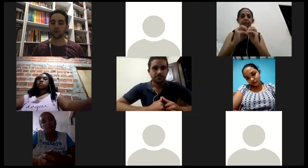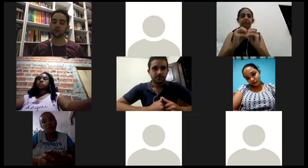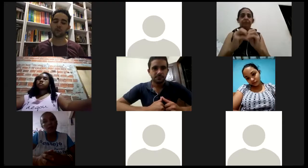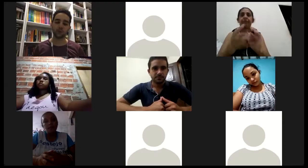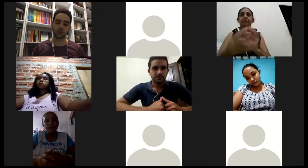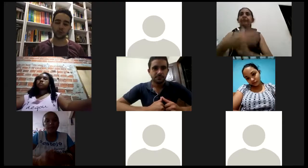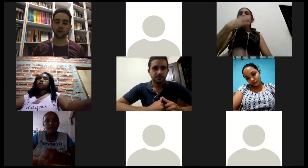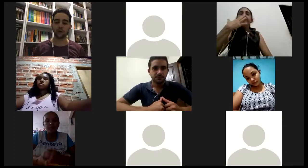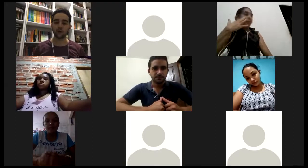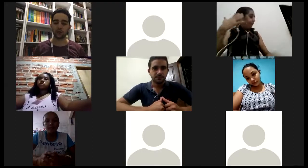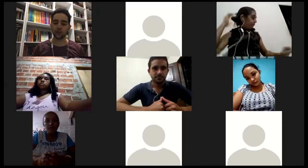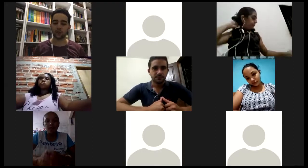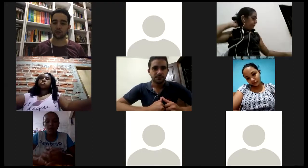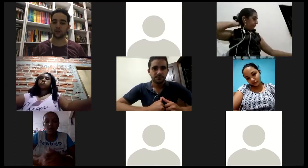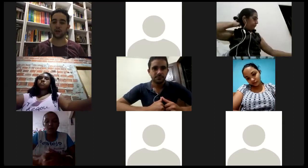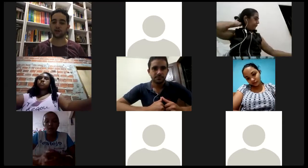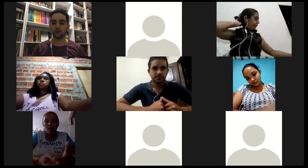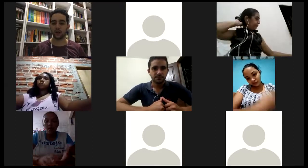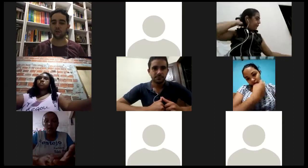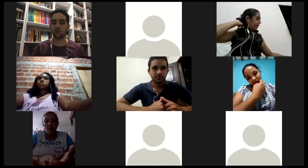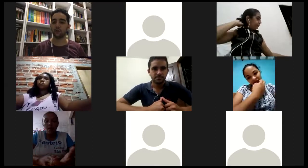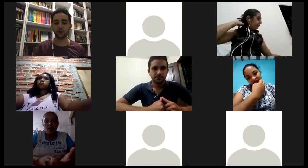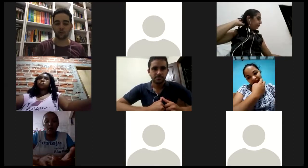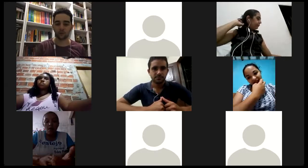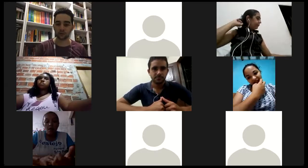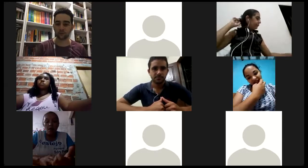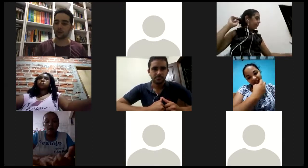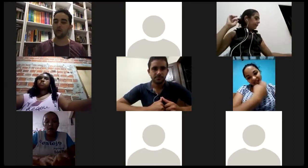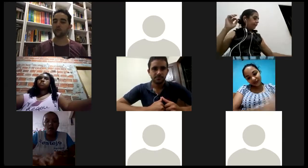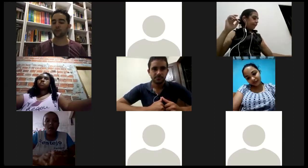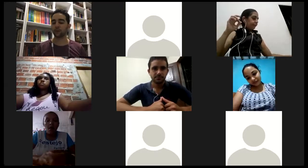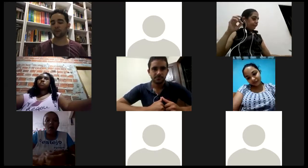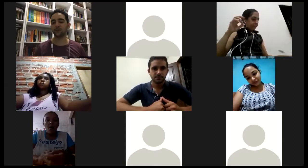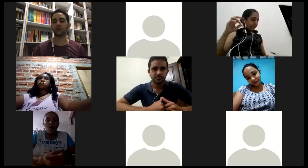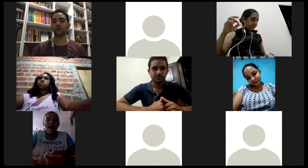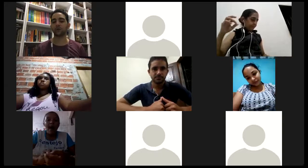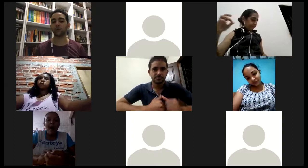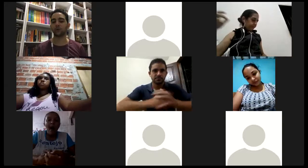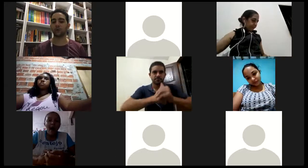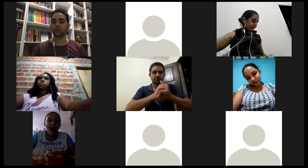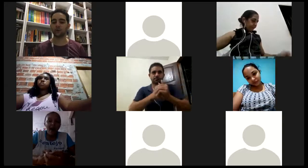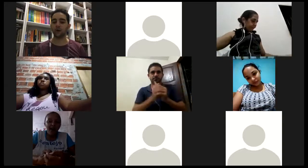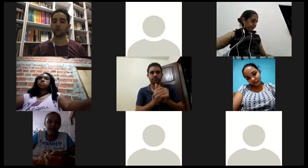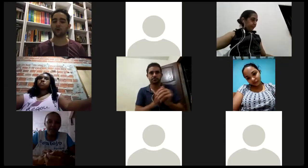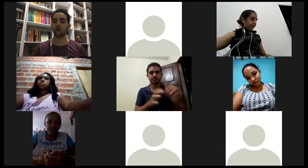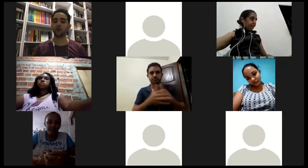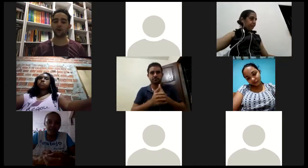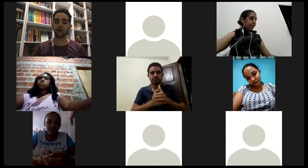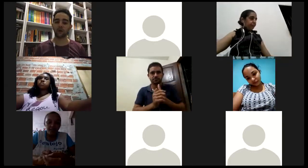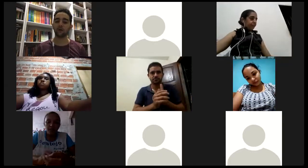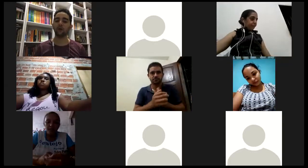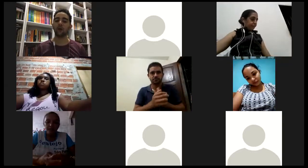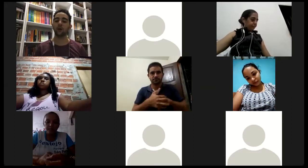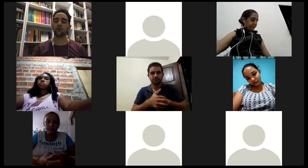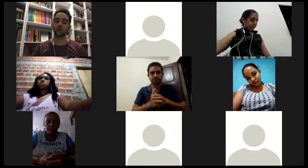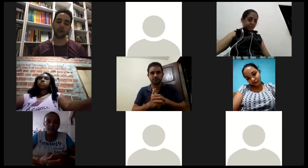verbo, substantivo, adjetivo, advérbio e pronomes. Nos pronomes, a gente viu pronome pessoal, pronome